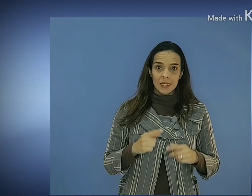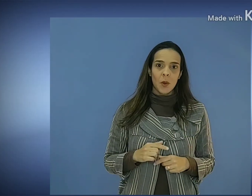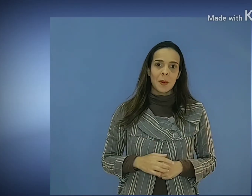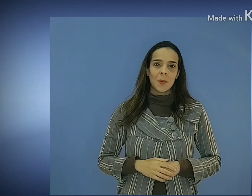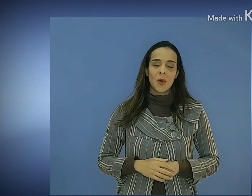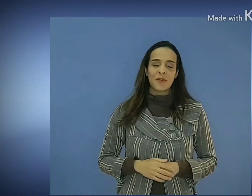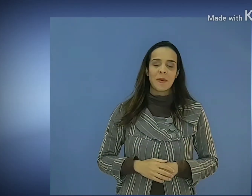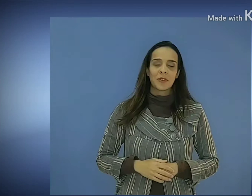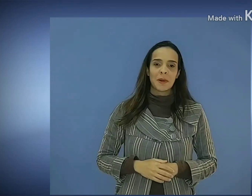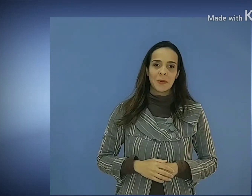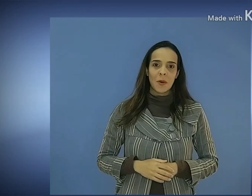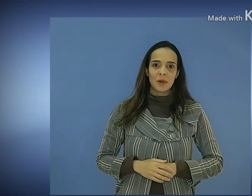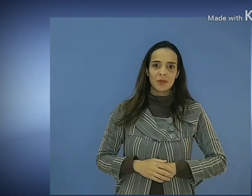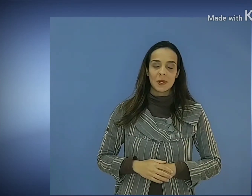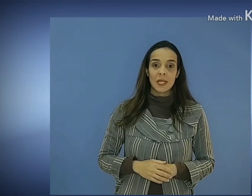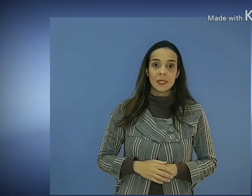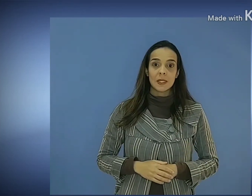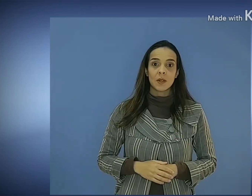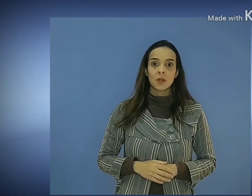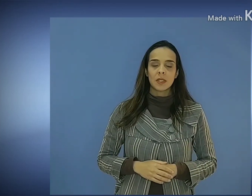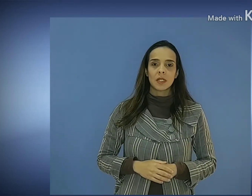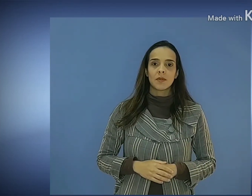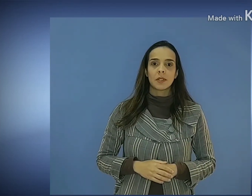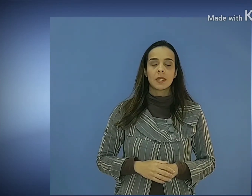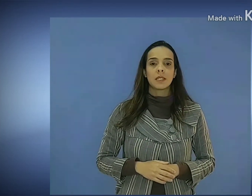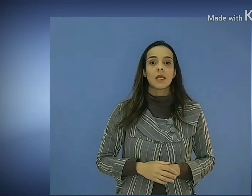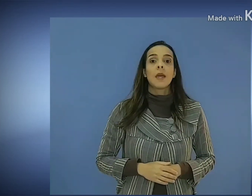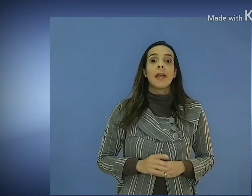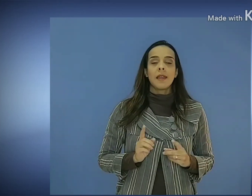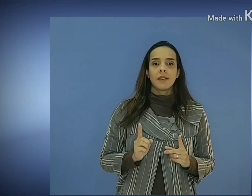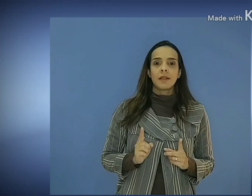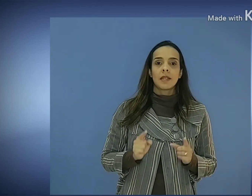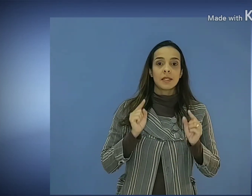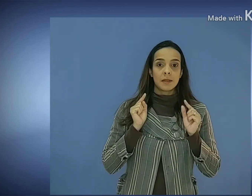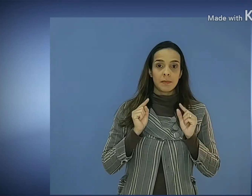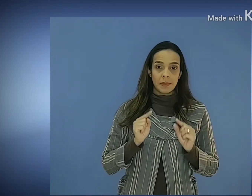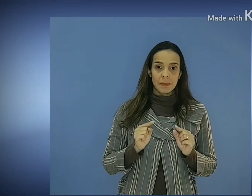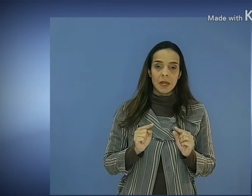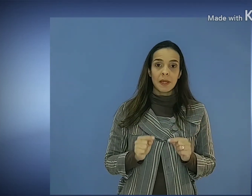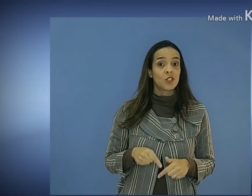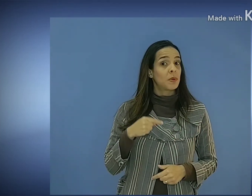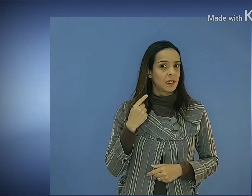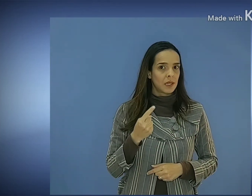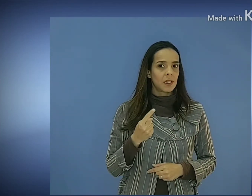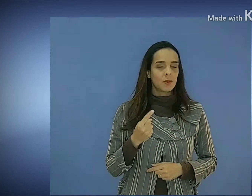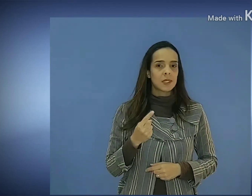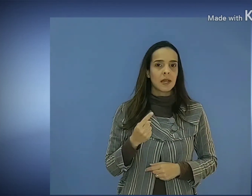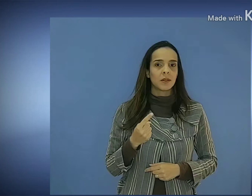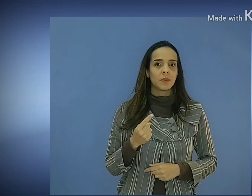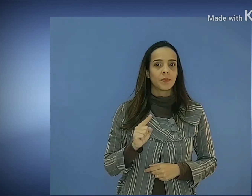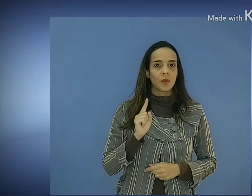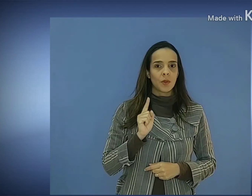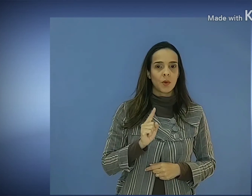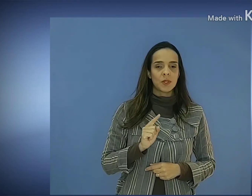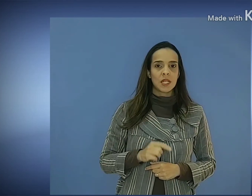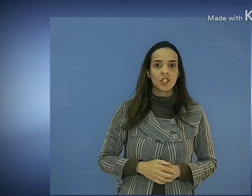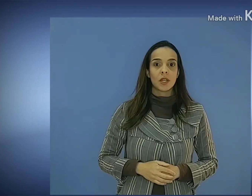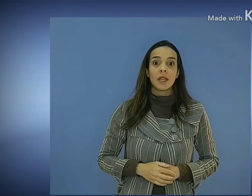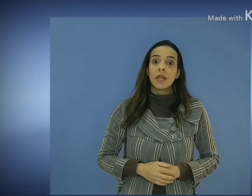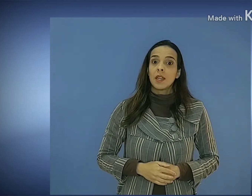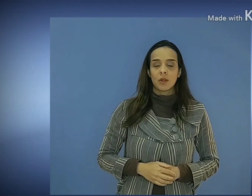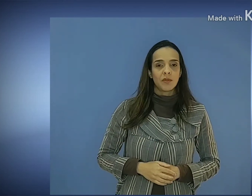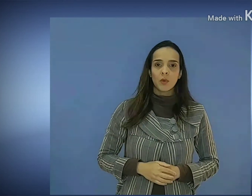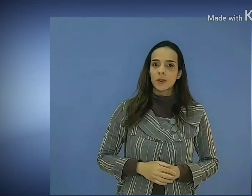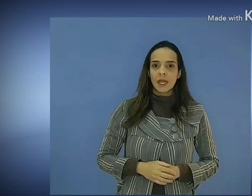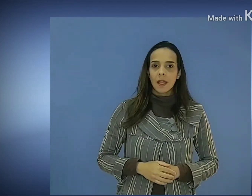Para apresentar o alfabeto manual para vocês, eu gostaria que vocês entendessem primeiramente para que ele é usado. Ou